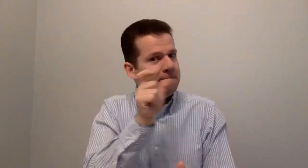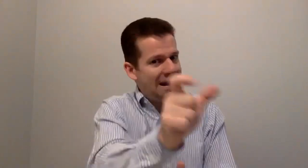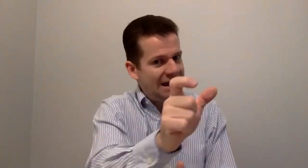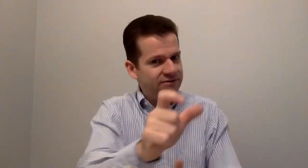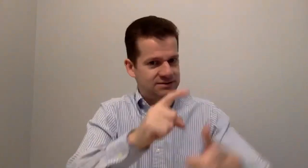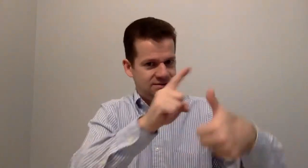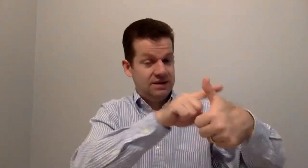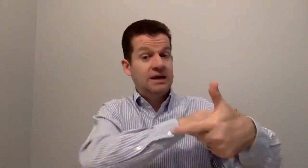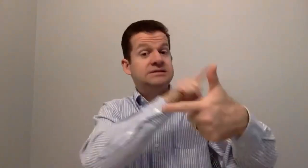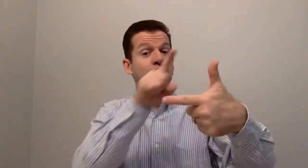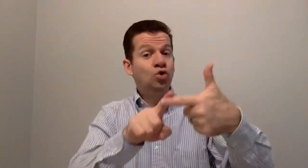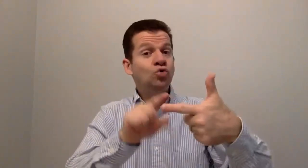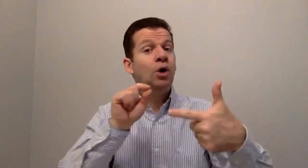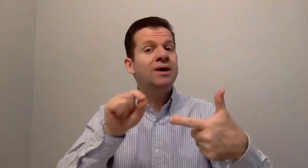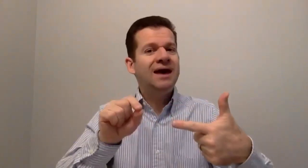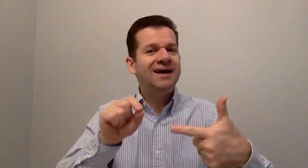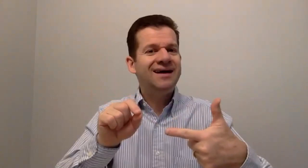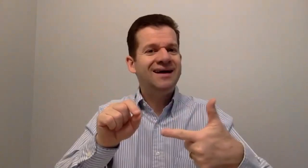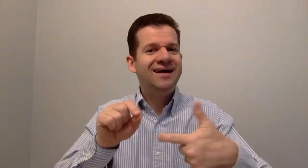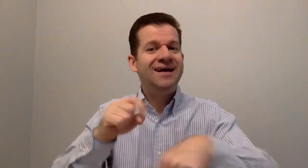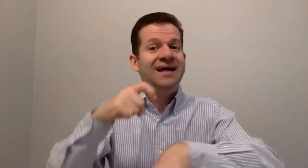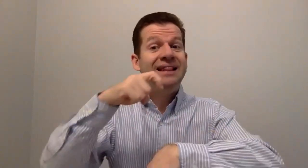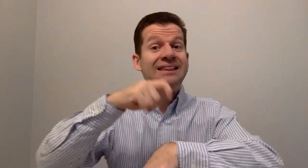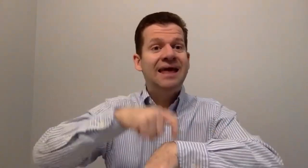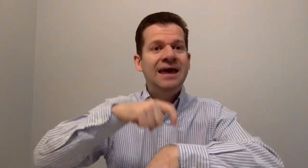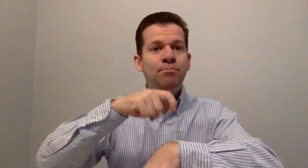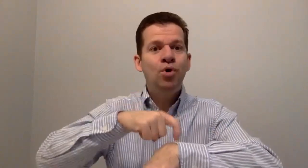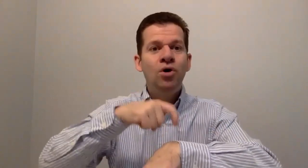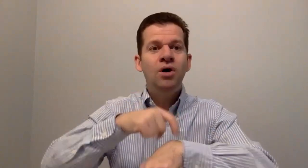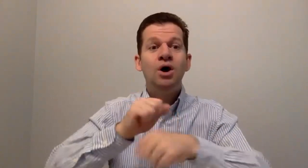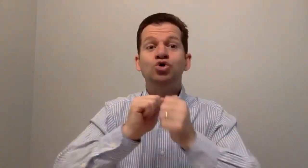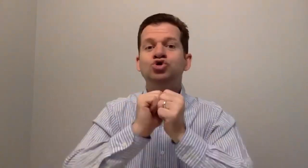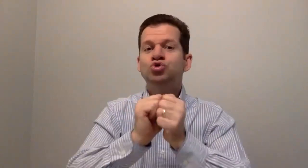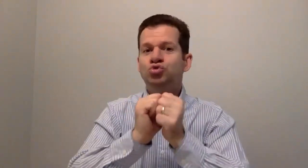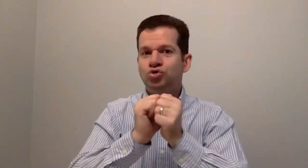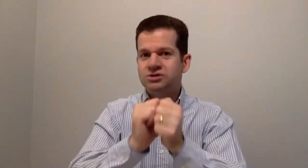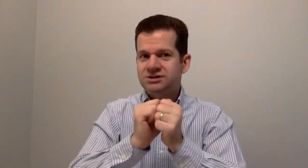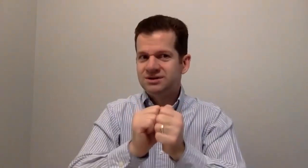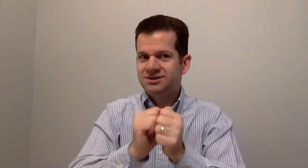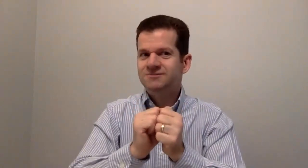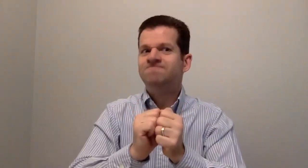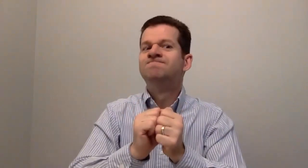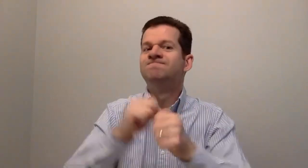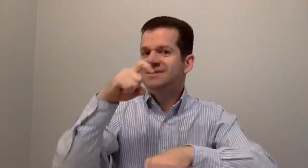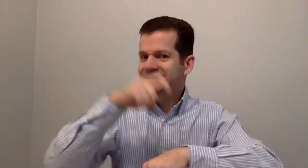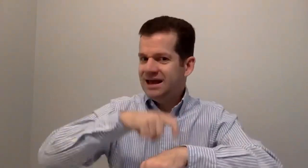Precisa, palavras. Segundo é o quê? Tempo juntos.